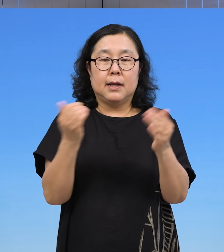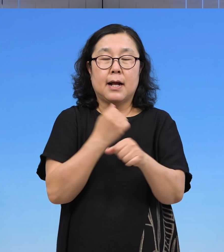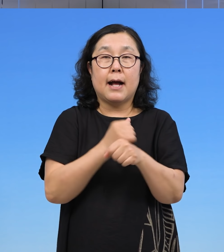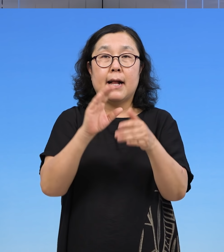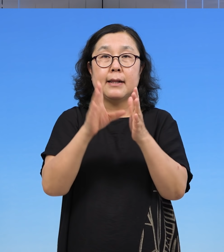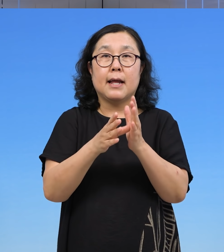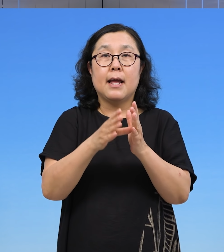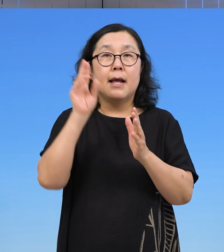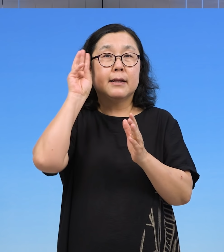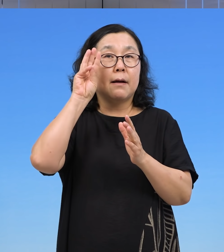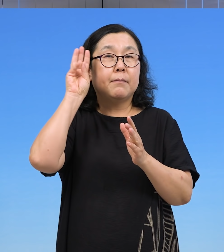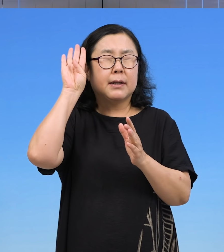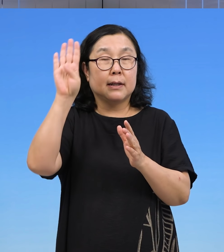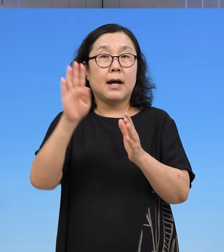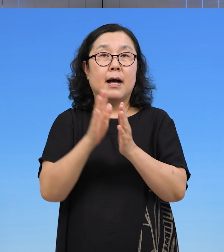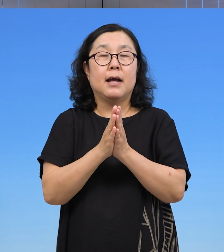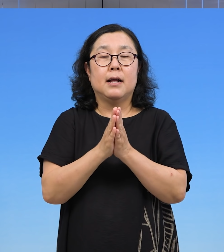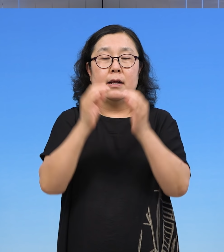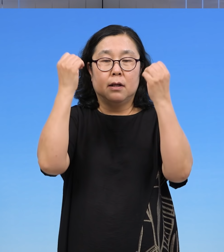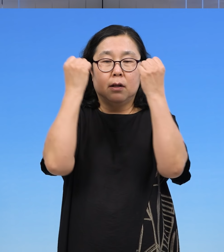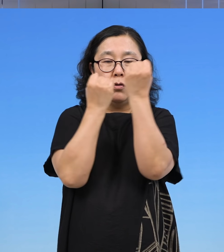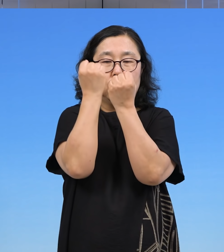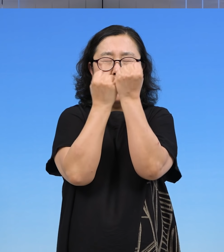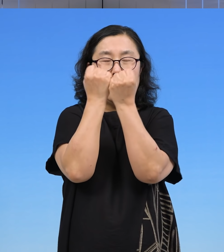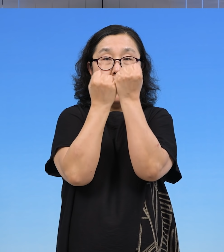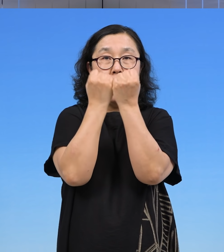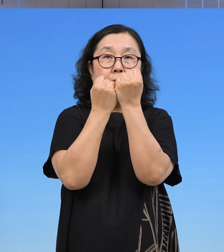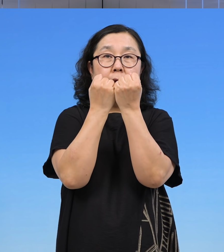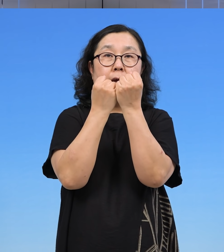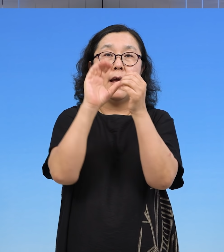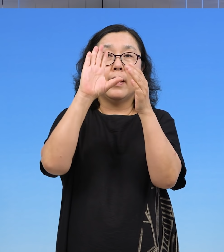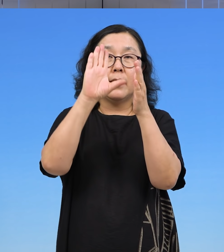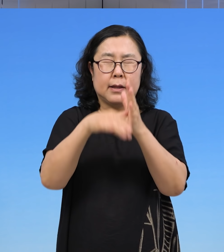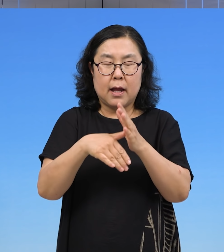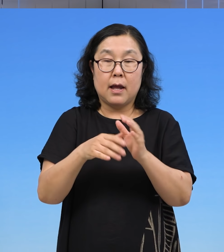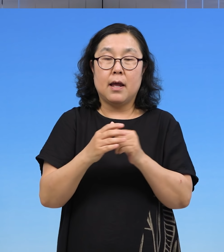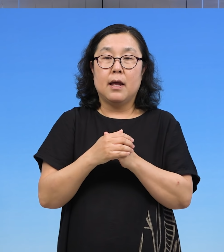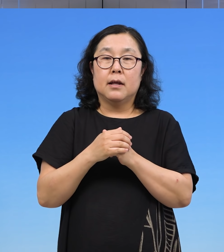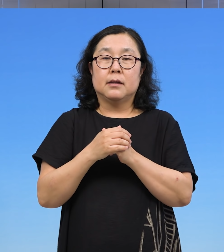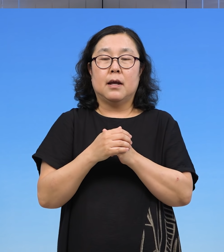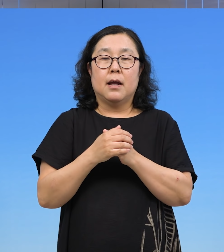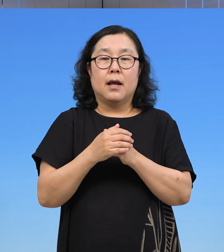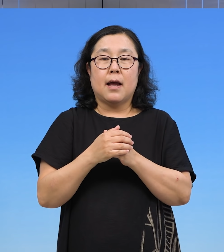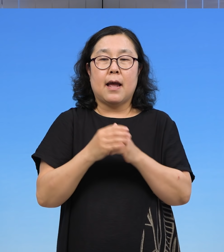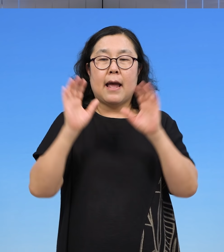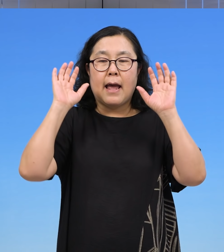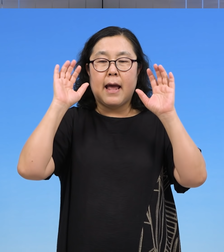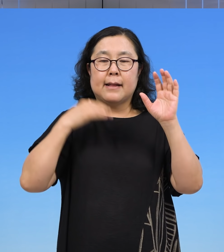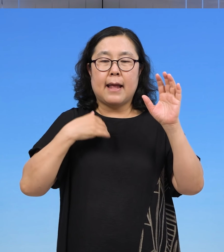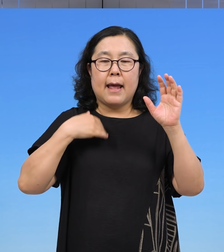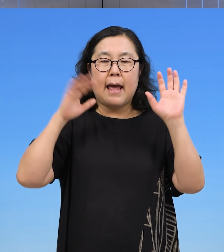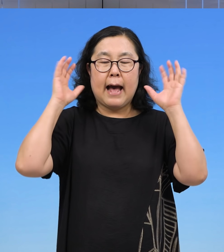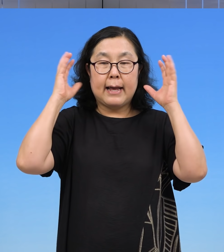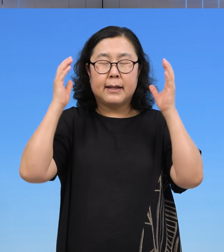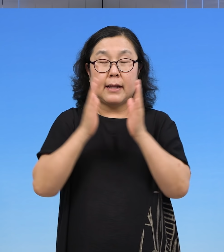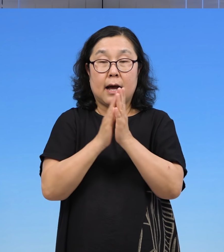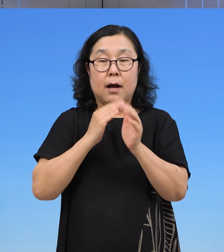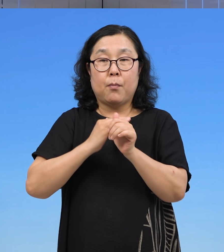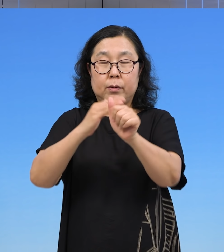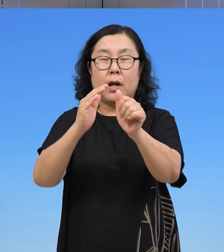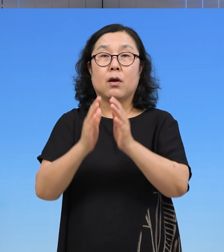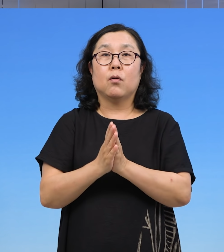4일 수련회 같이 뒹굴고 먹고 자고 하다가 맨 마지막에 교회 육부에서 이제 걔들 다 집으로 보내고 텅